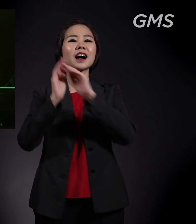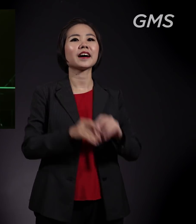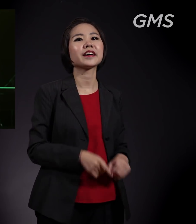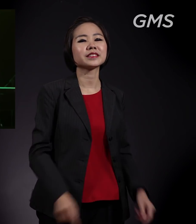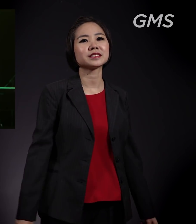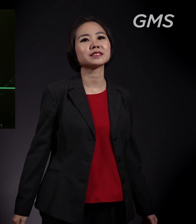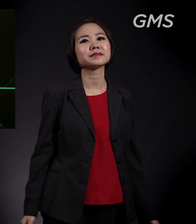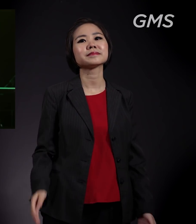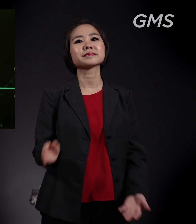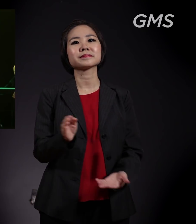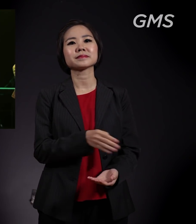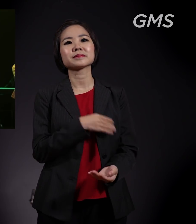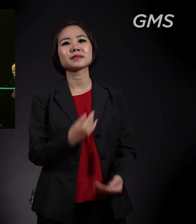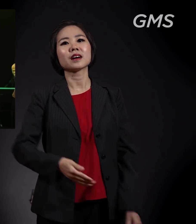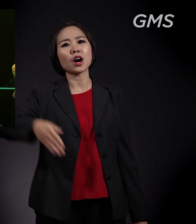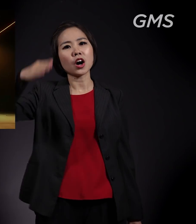pujian,